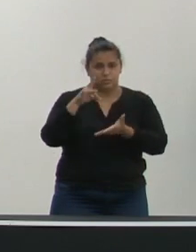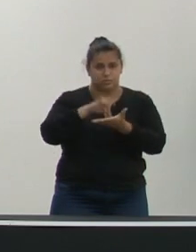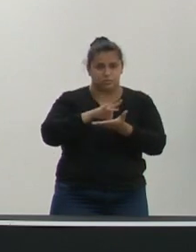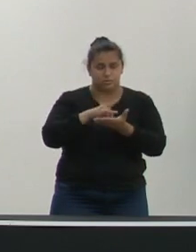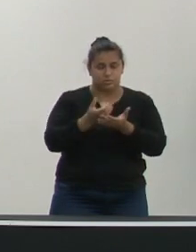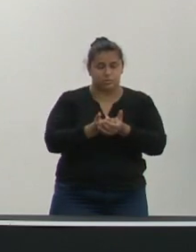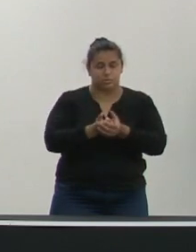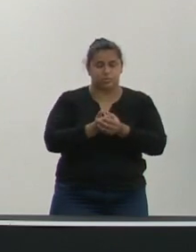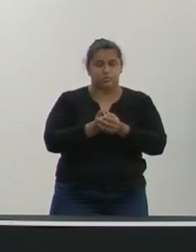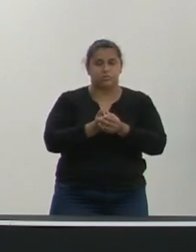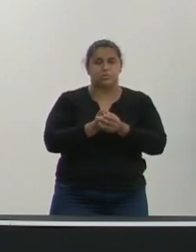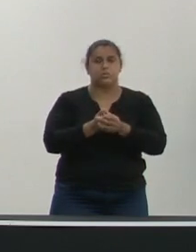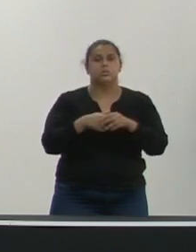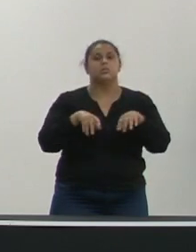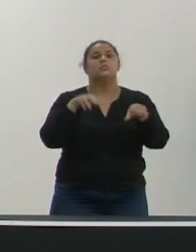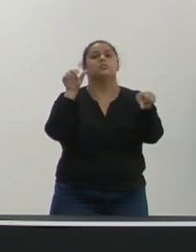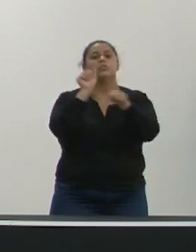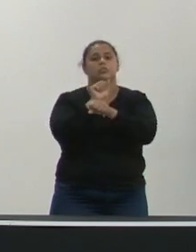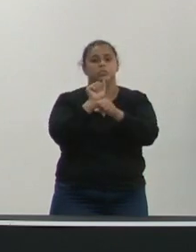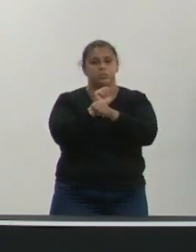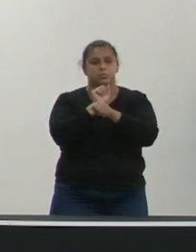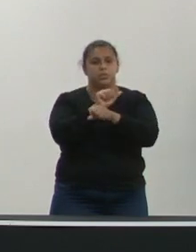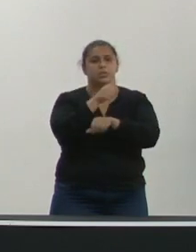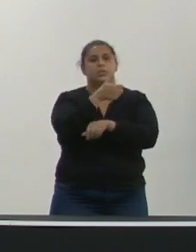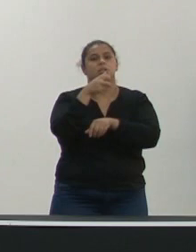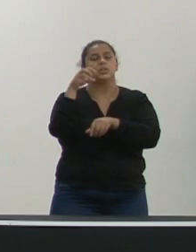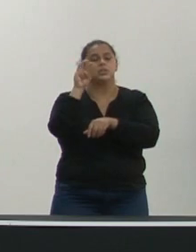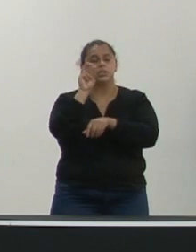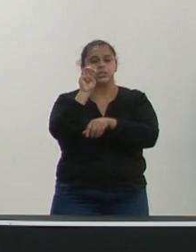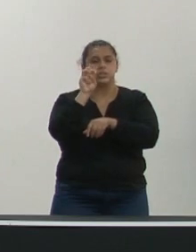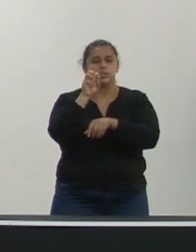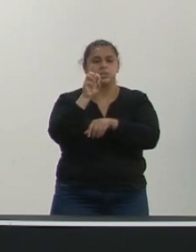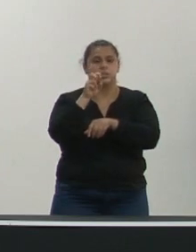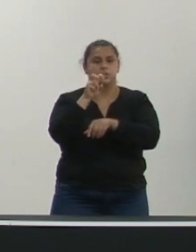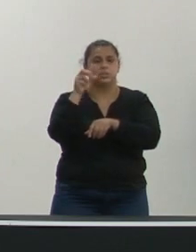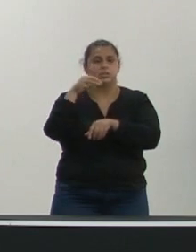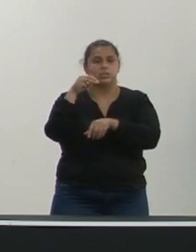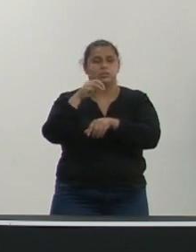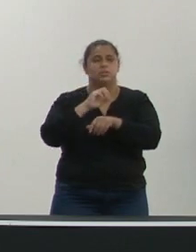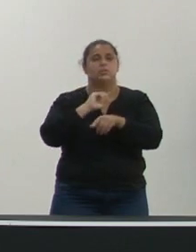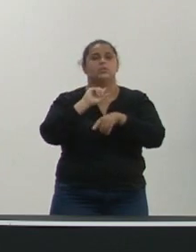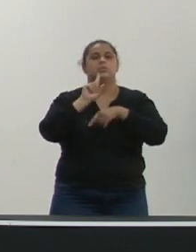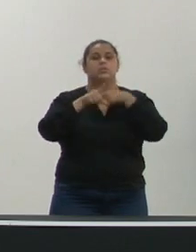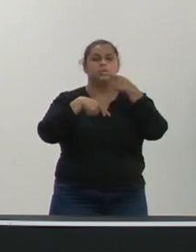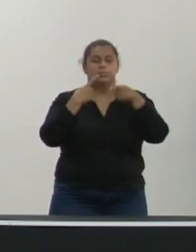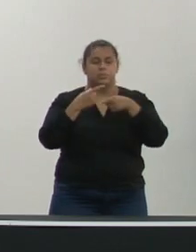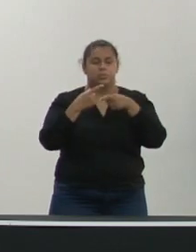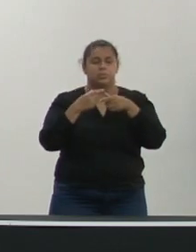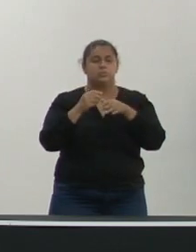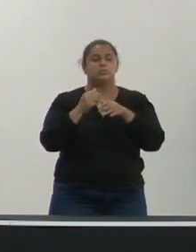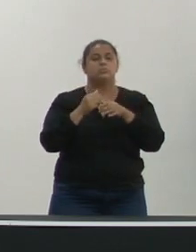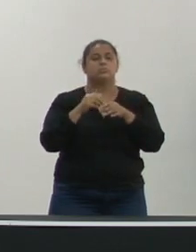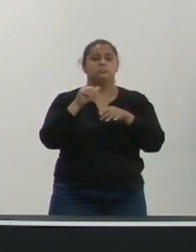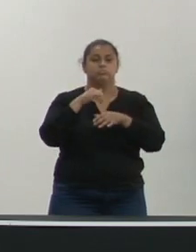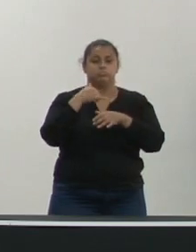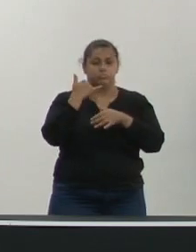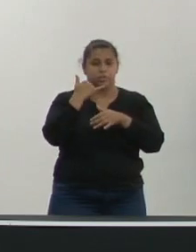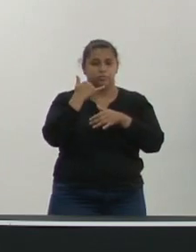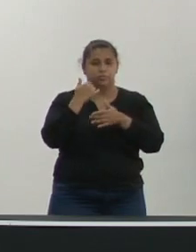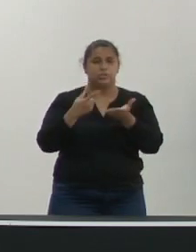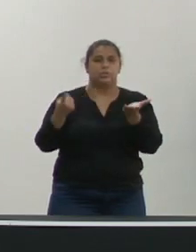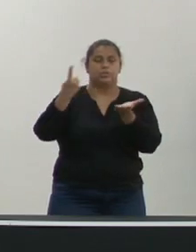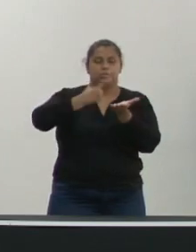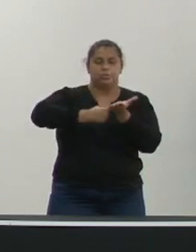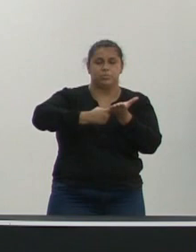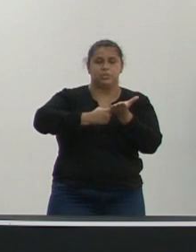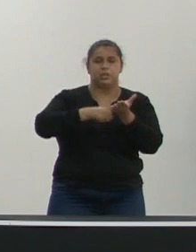lá, nós vamos aguardar os 15 minutos e entrar em contato com ele para marcar uma nova data. Obrigado a